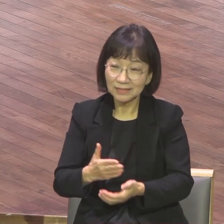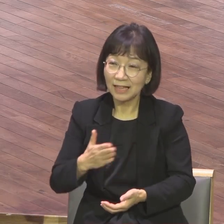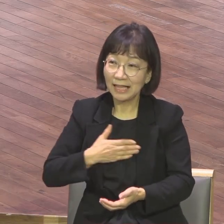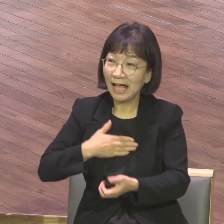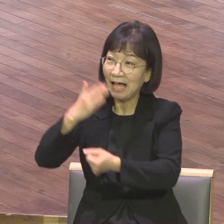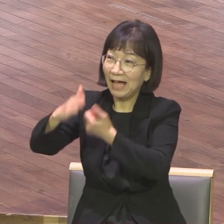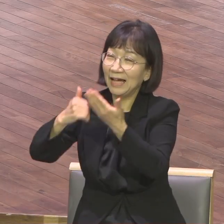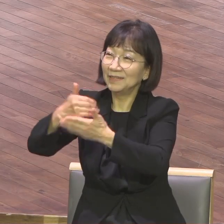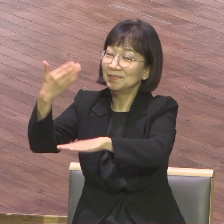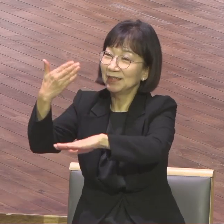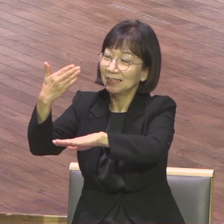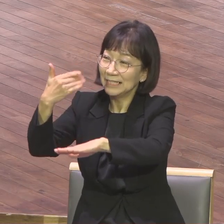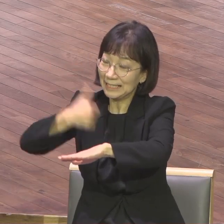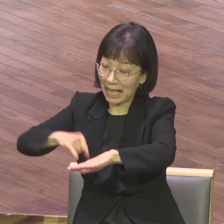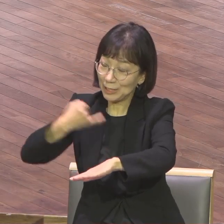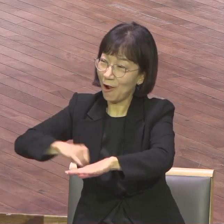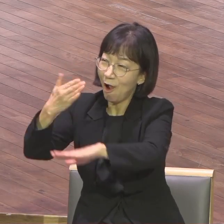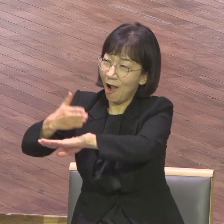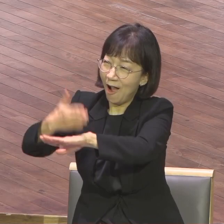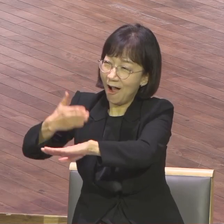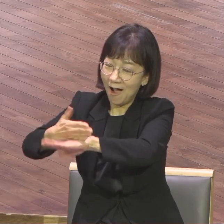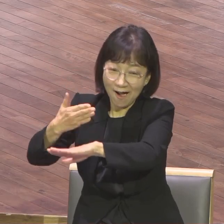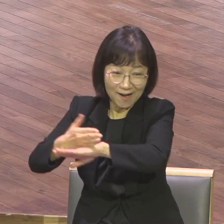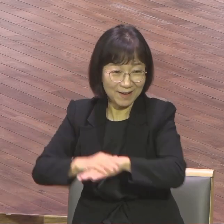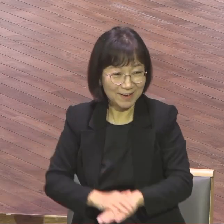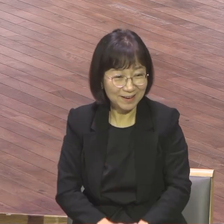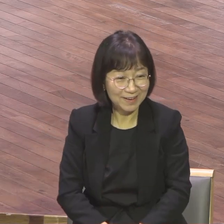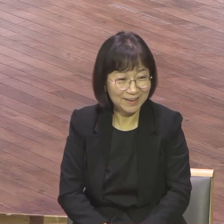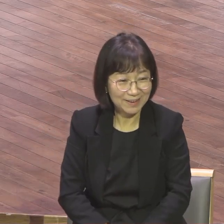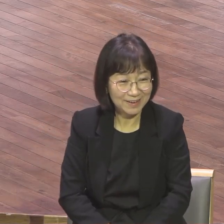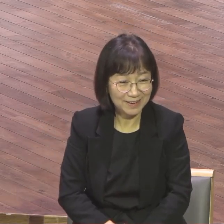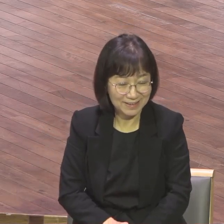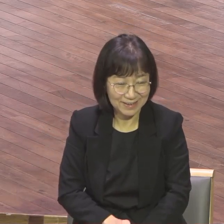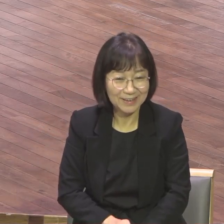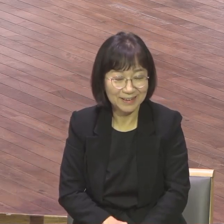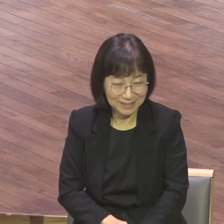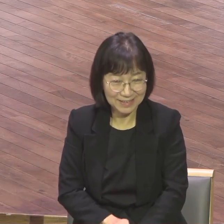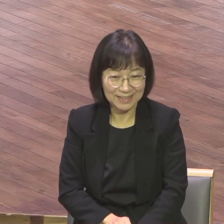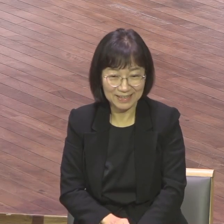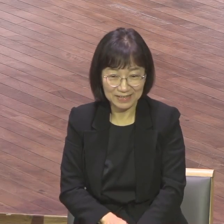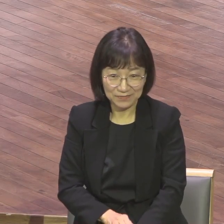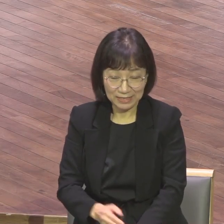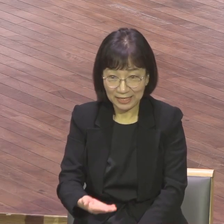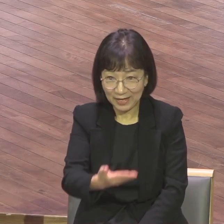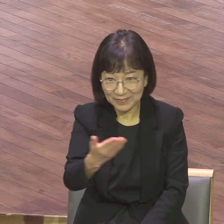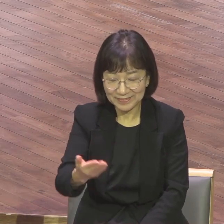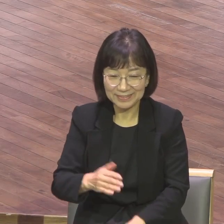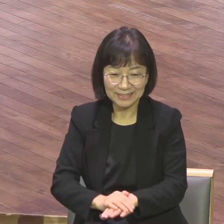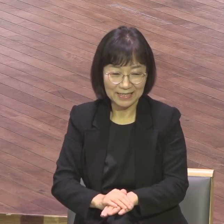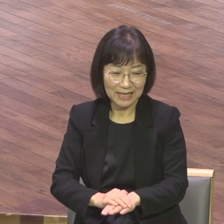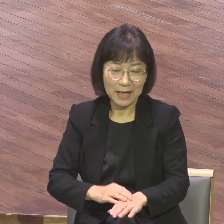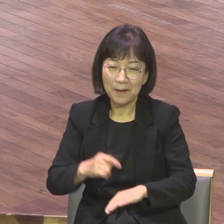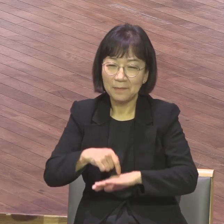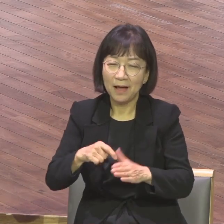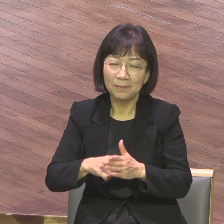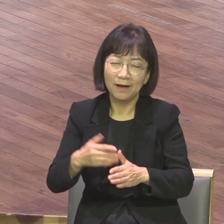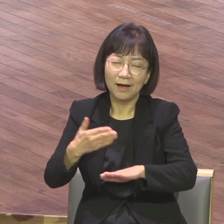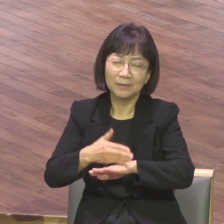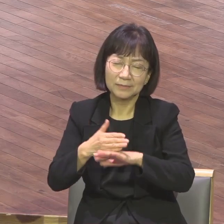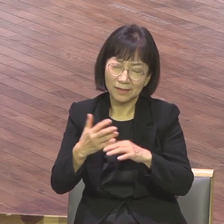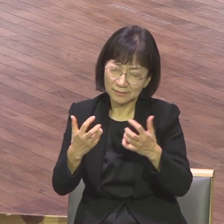이 신분이 회복된 감격을 지금 이 시간 넘쳐 흐를 수 있도록 실감하시